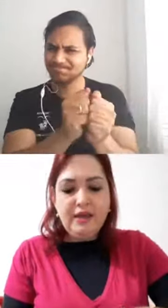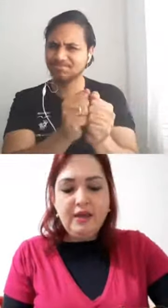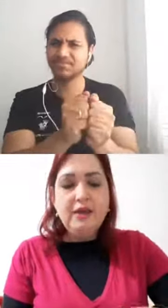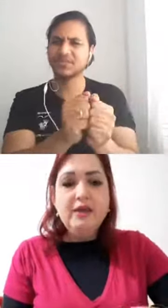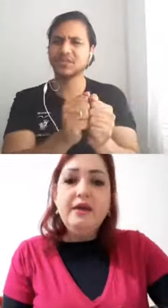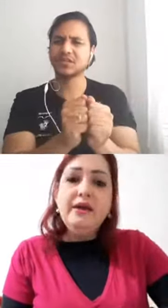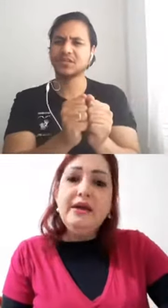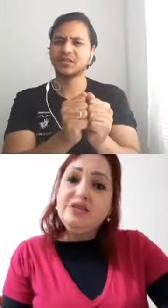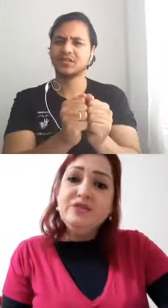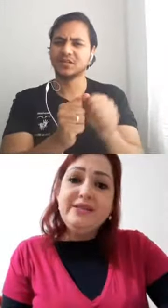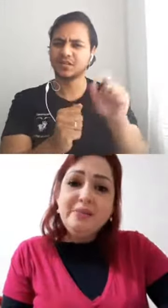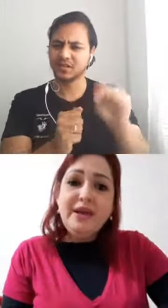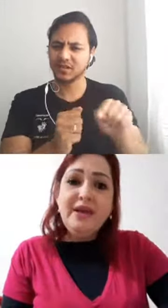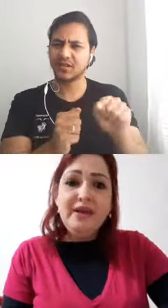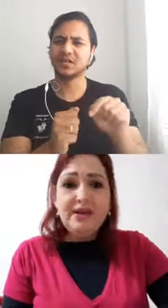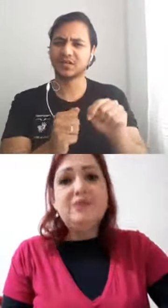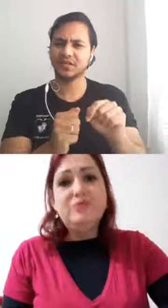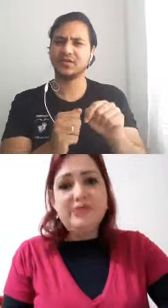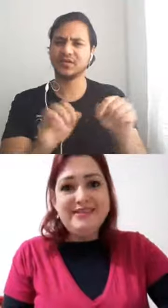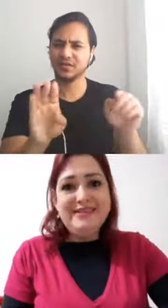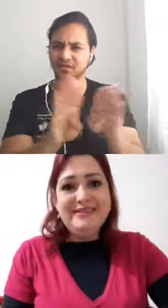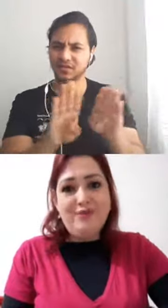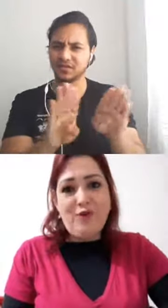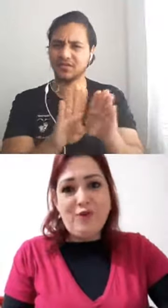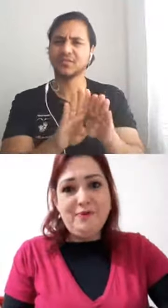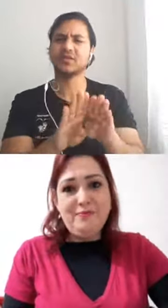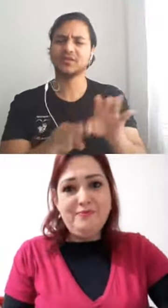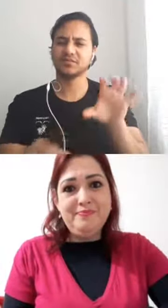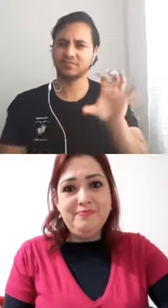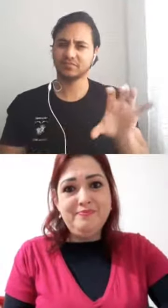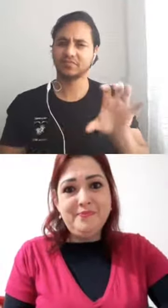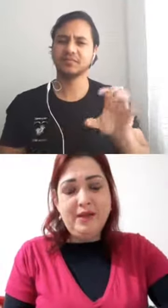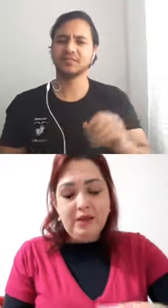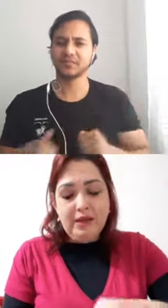né? Isso daí também acontece dessa forma.